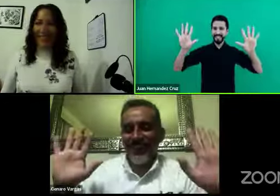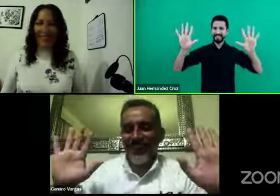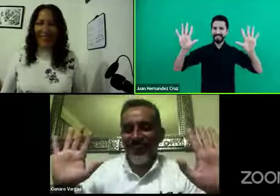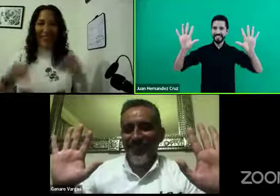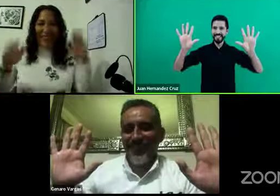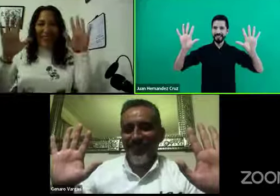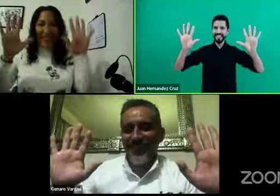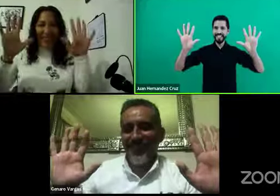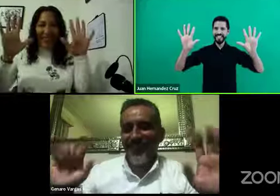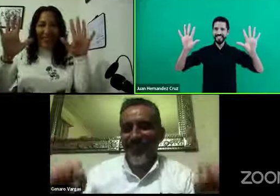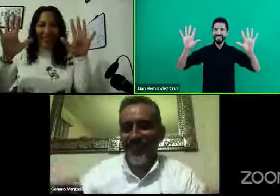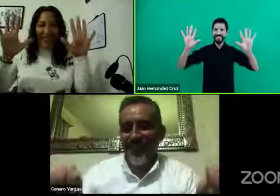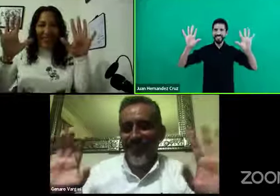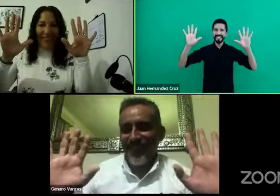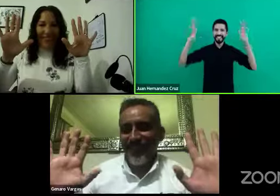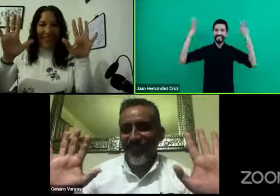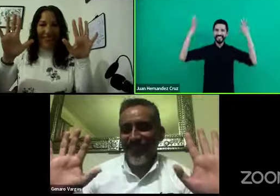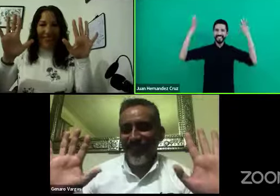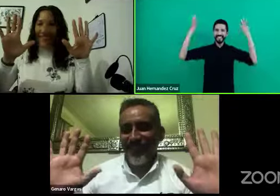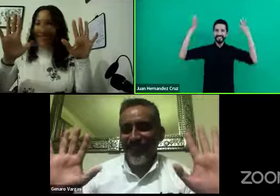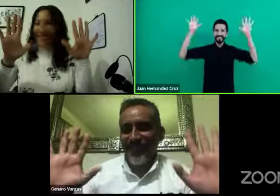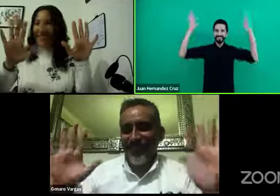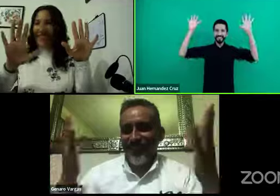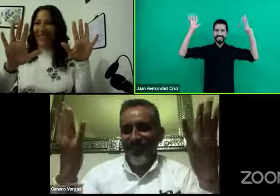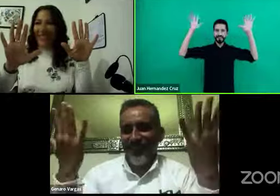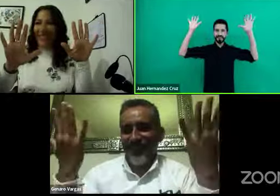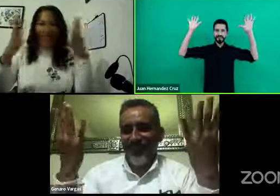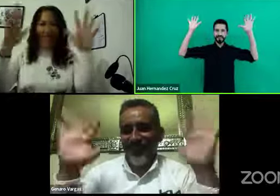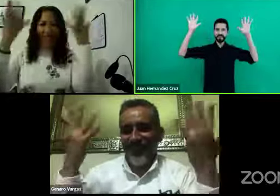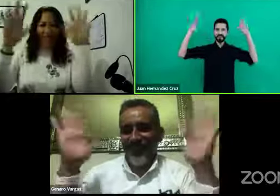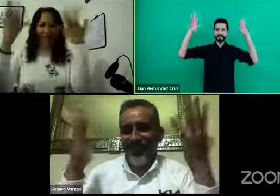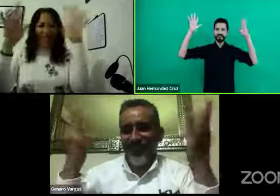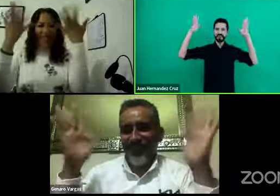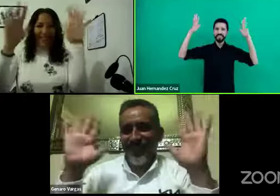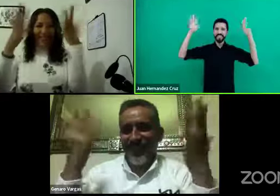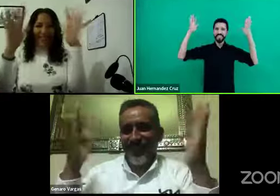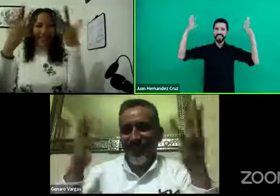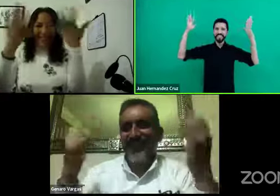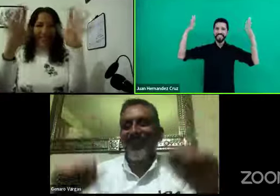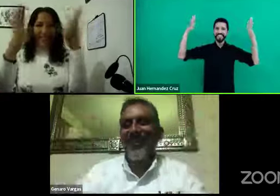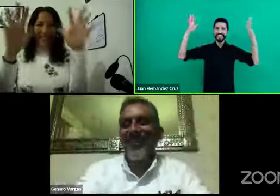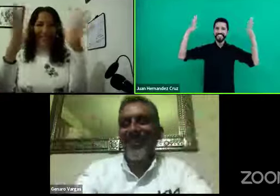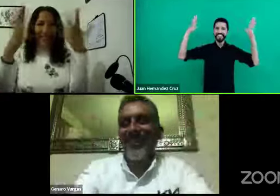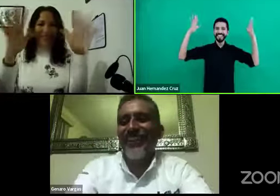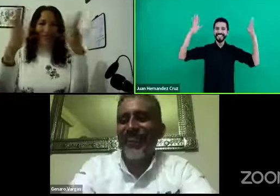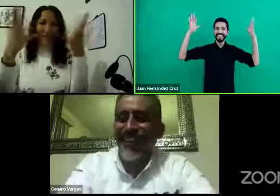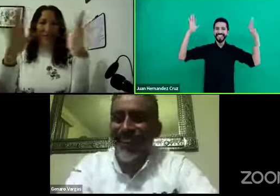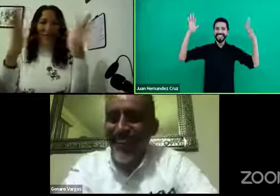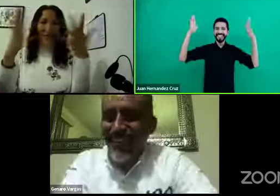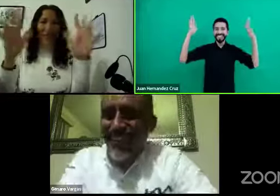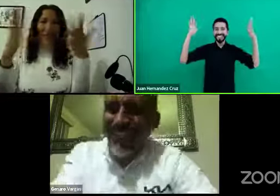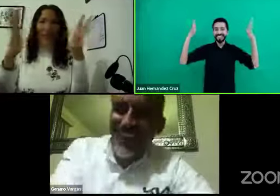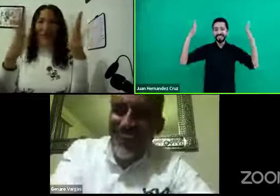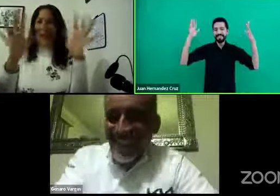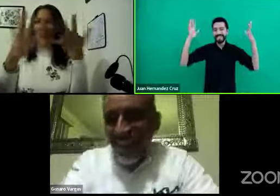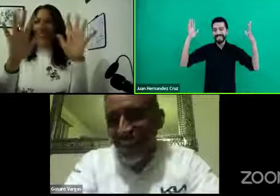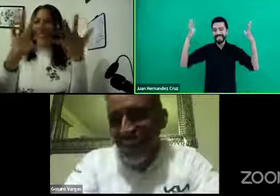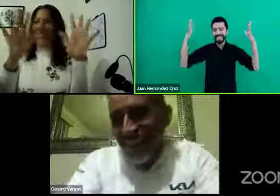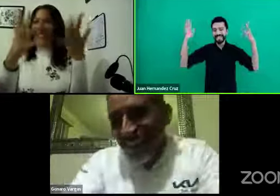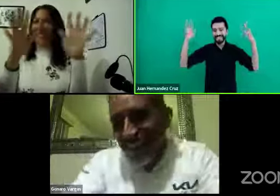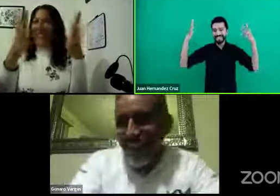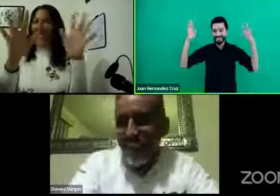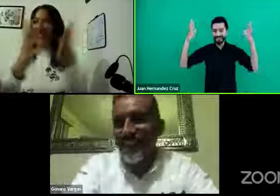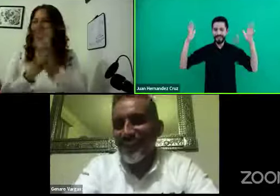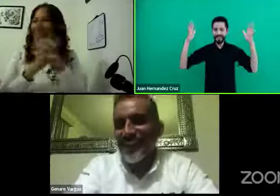extendemos las manos de esta manera y hacemos este movimiento. Ajá. Y en esta